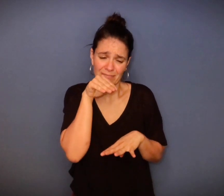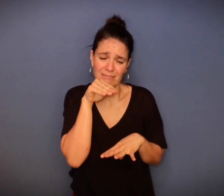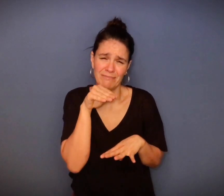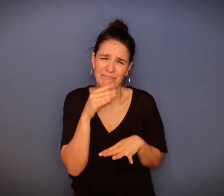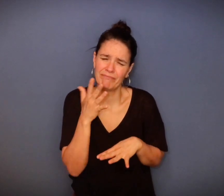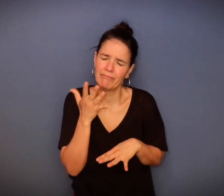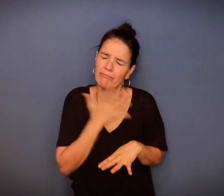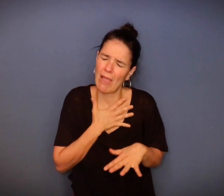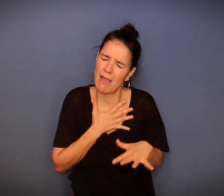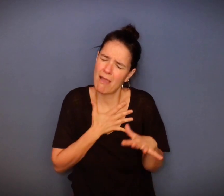très triste.